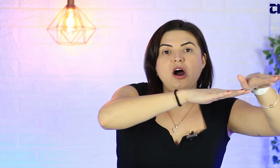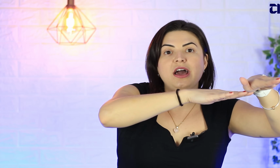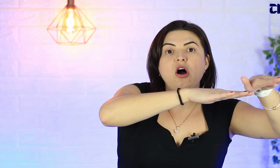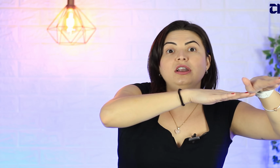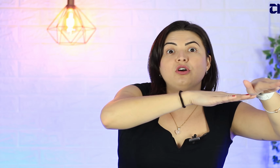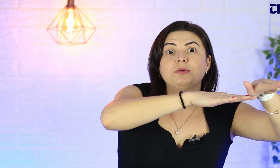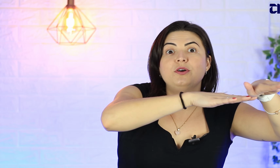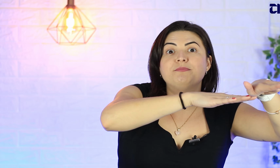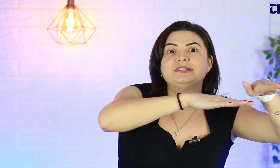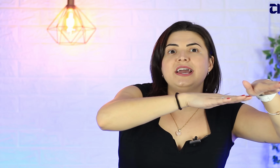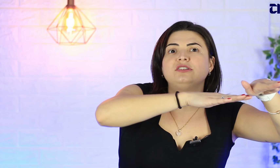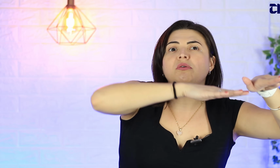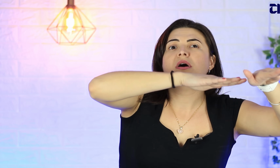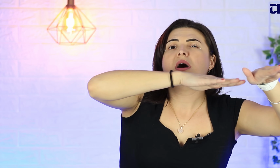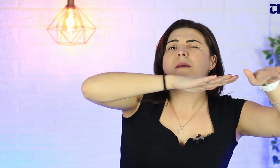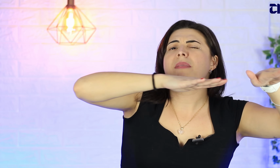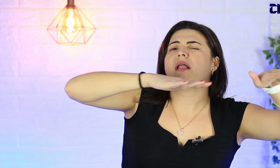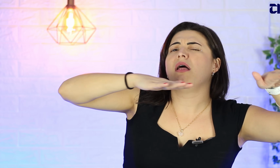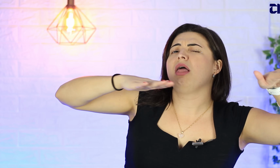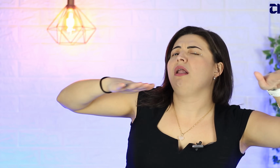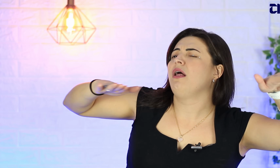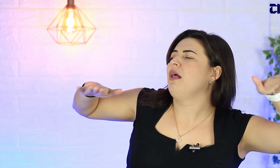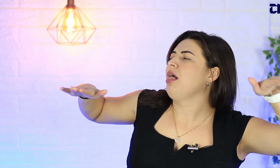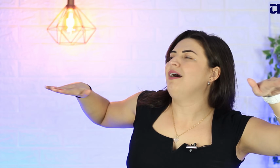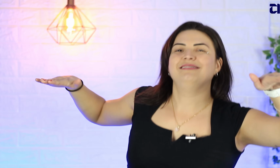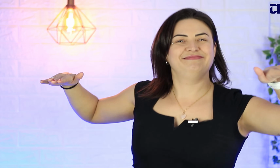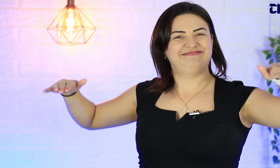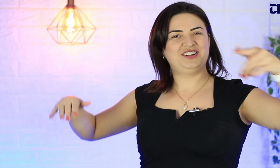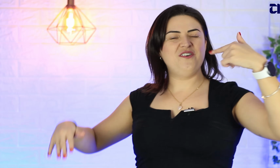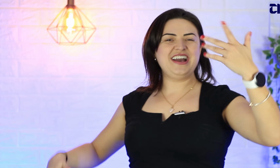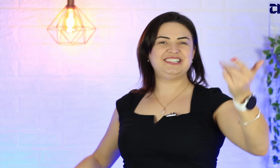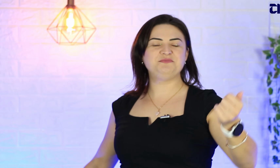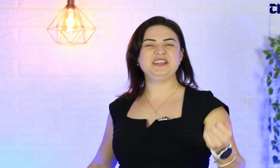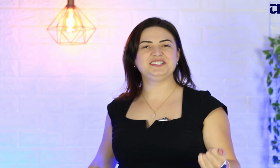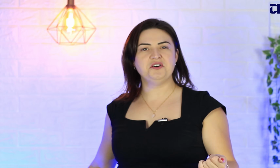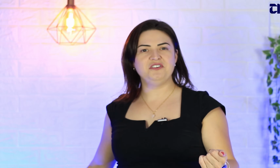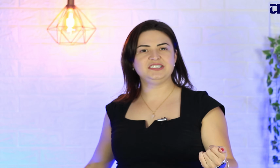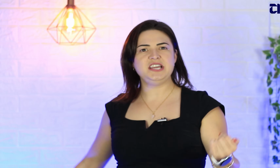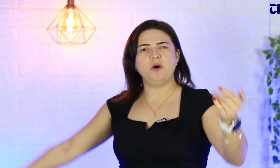embora, olha como que eu represento com essa expressão facial.